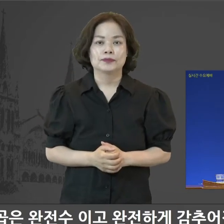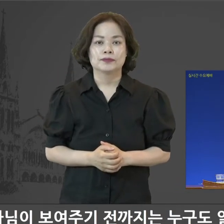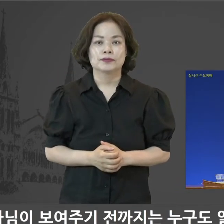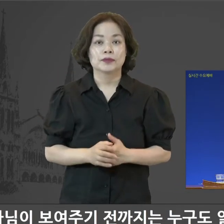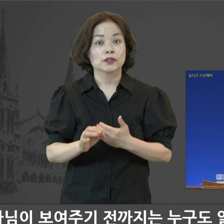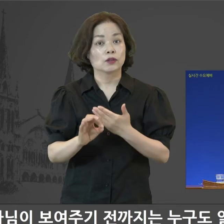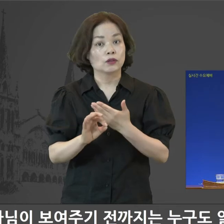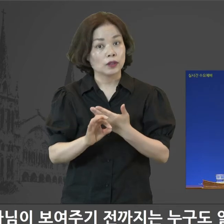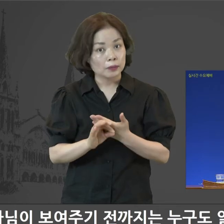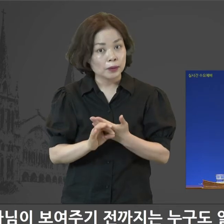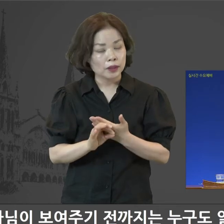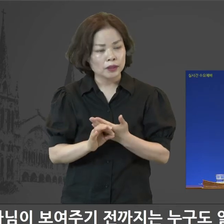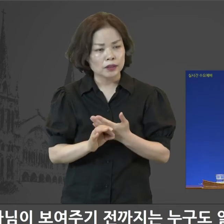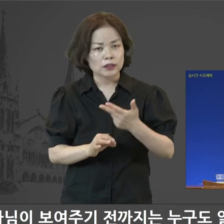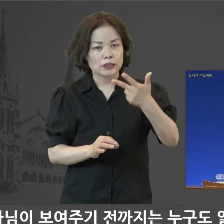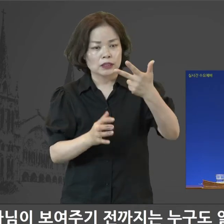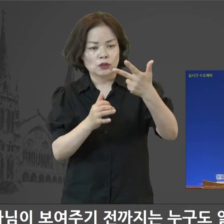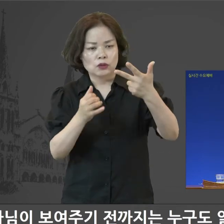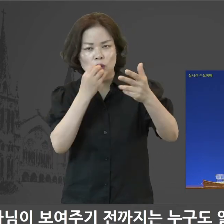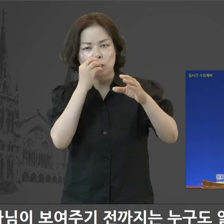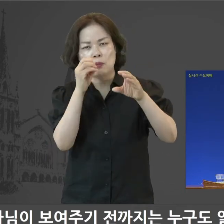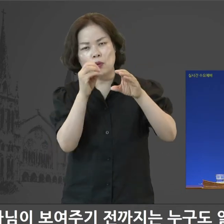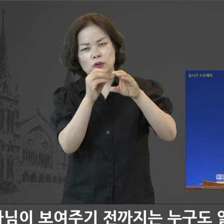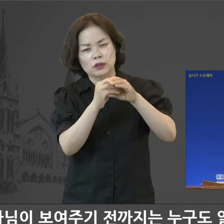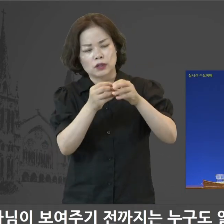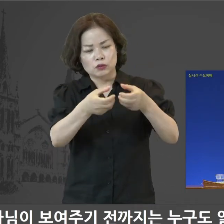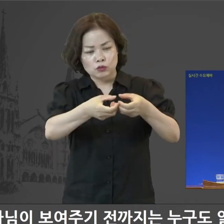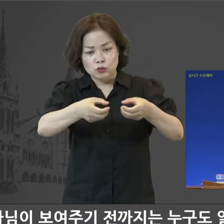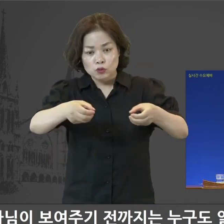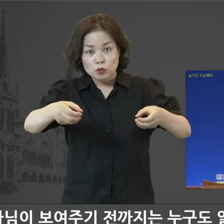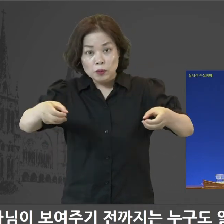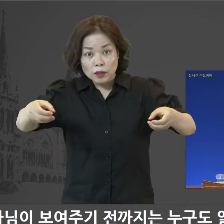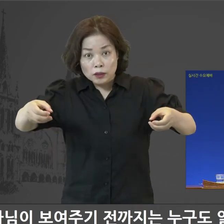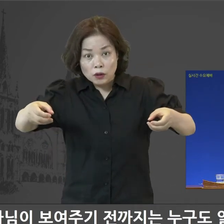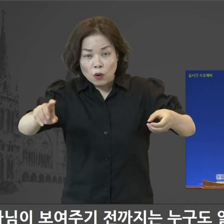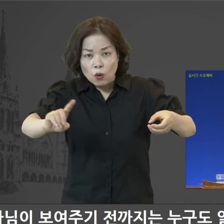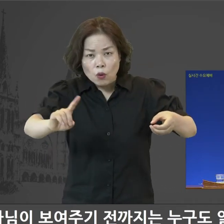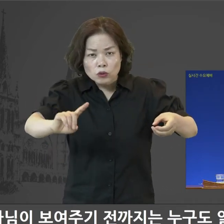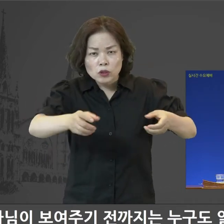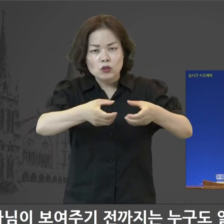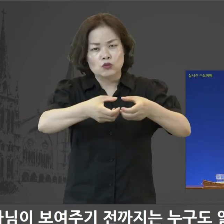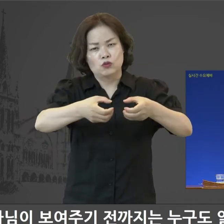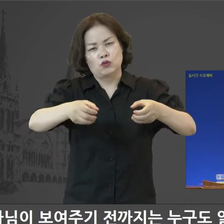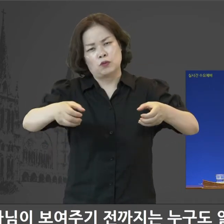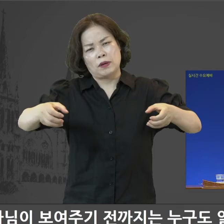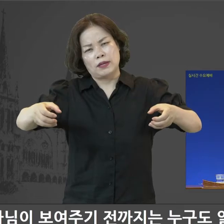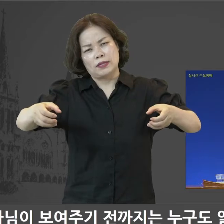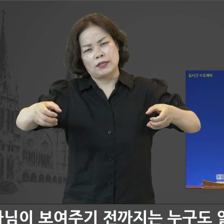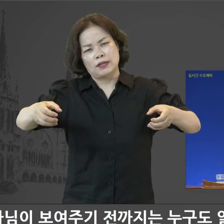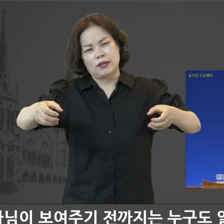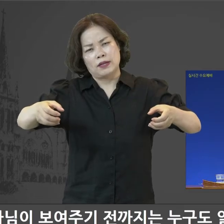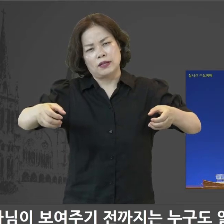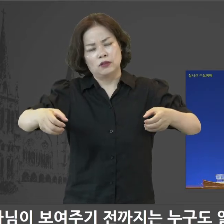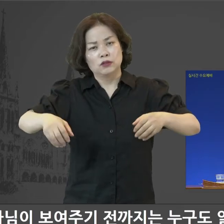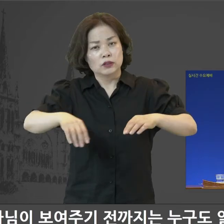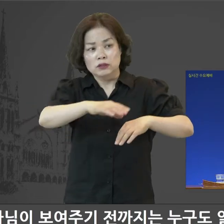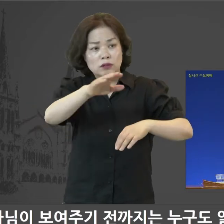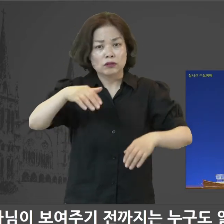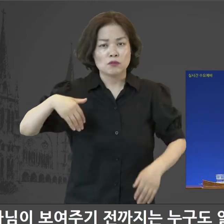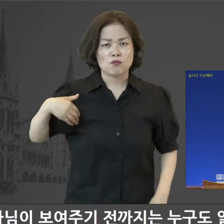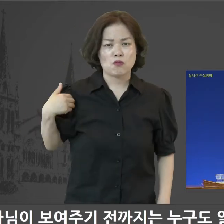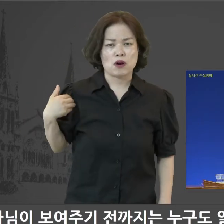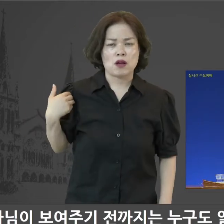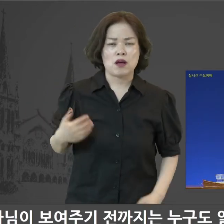자, 그렇다면은 그 7인으로 봉인된 두루마리가 어떤 두루마리인지 우리는 전혀 알